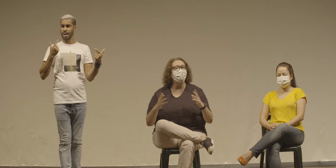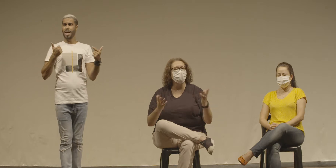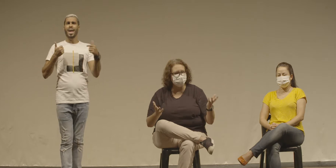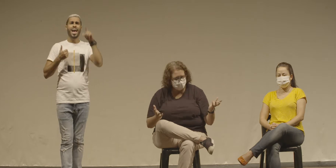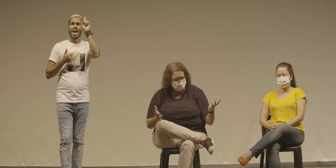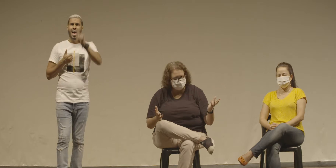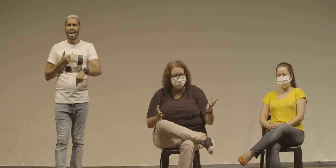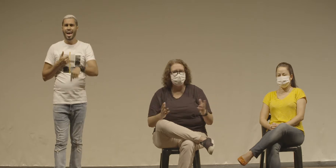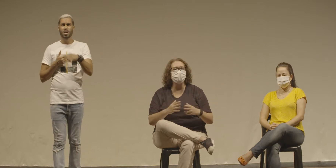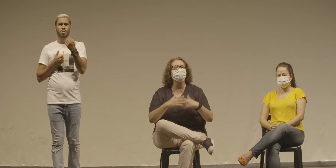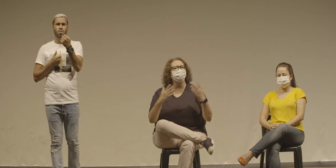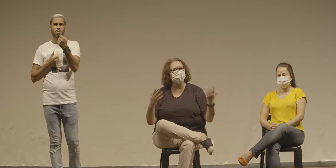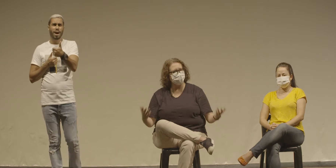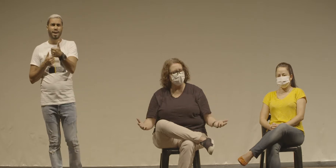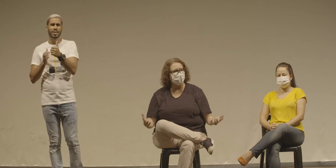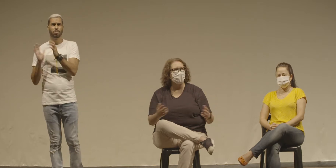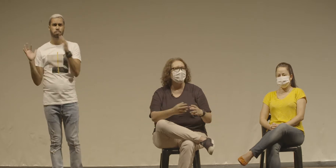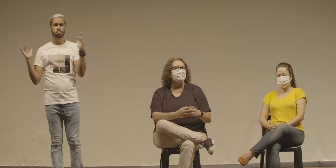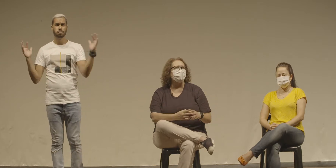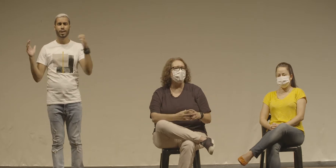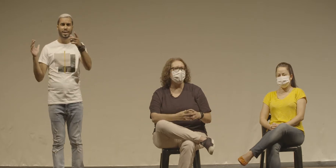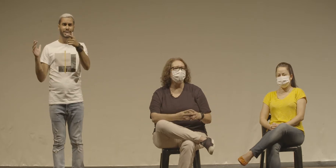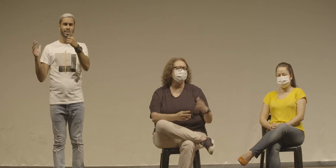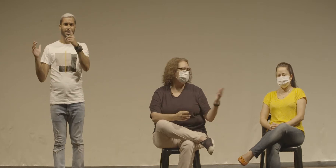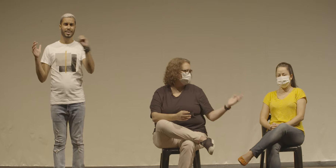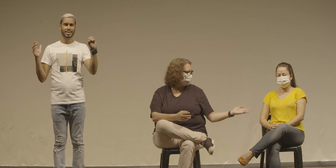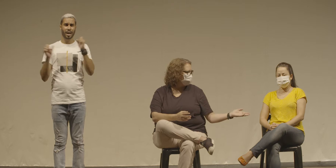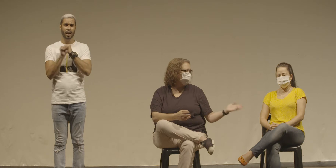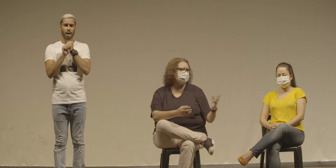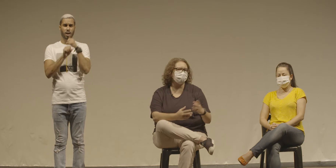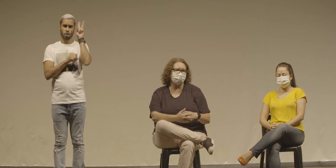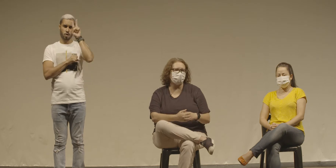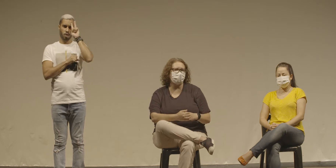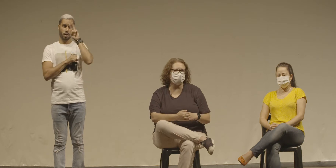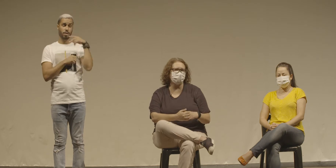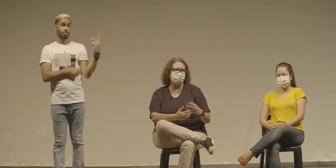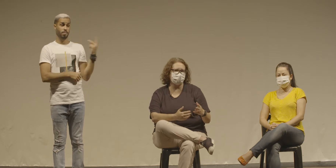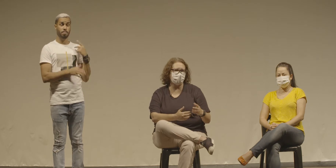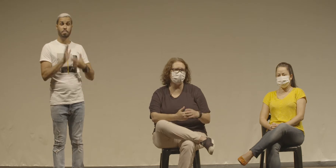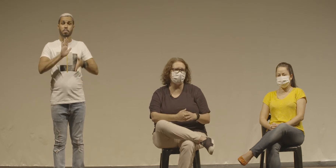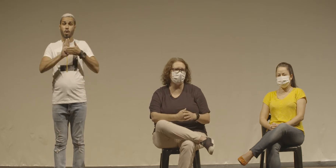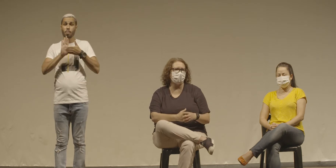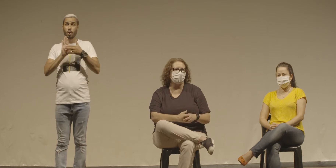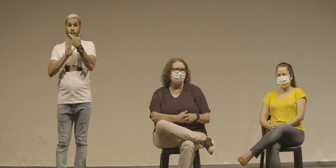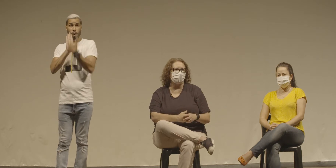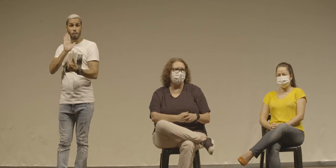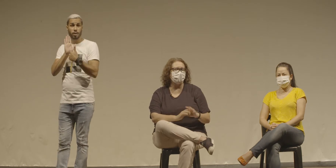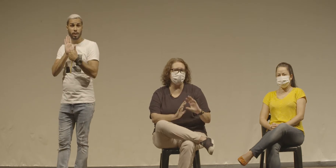é muita coisa, muita história boa. E aí, a nossa proposta no roteiro